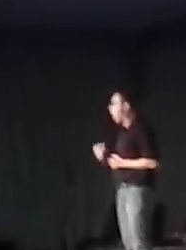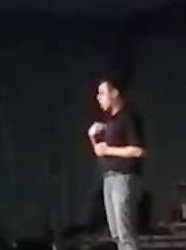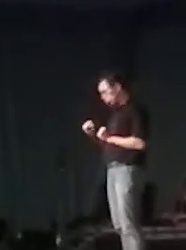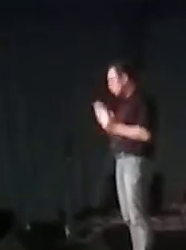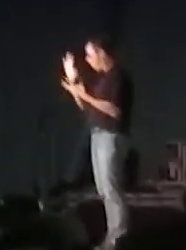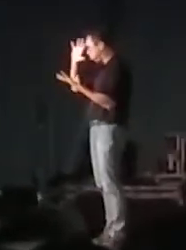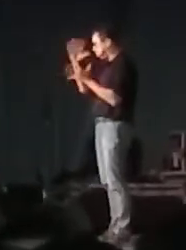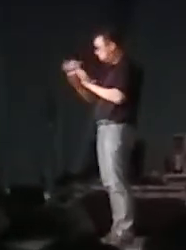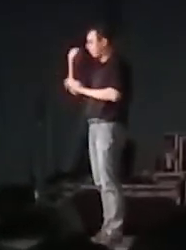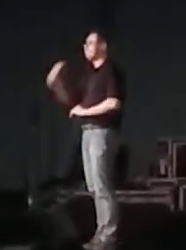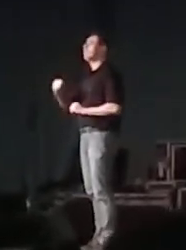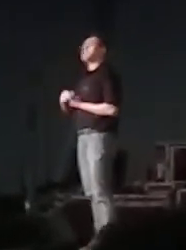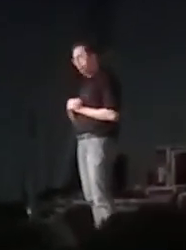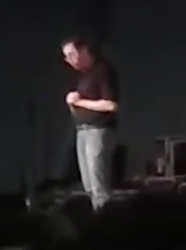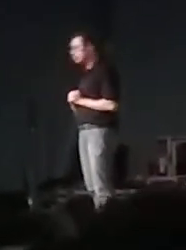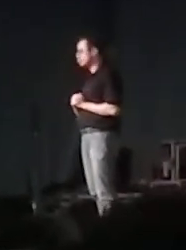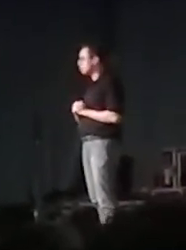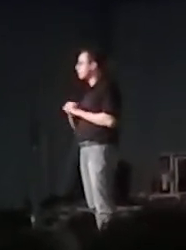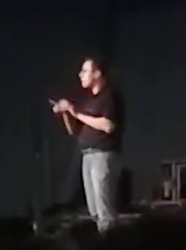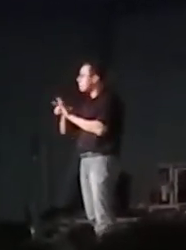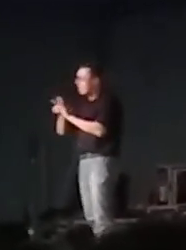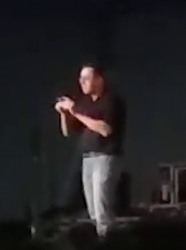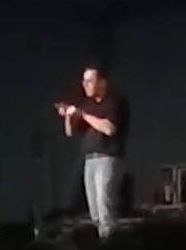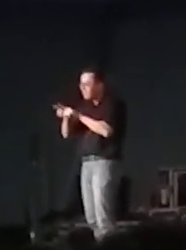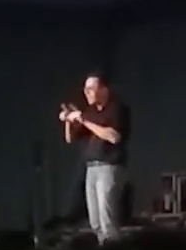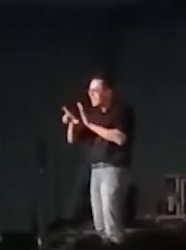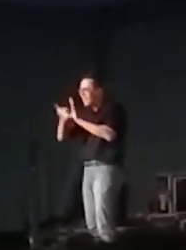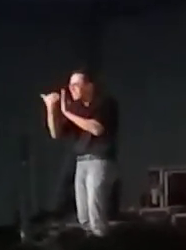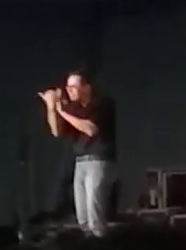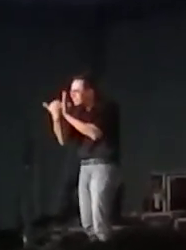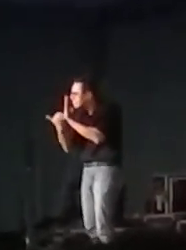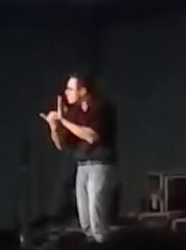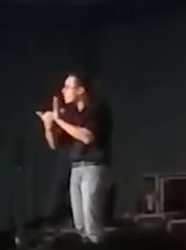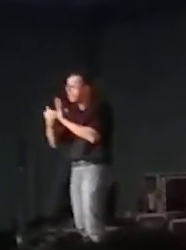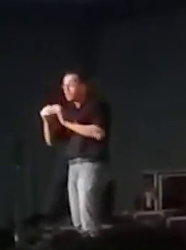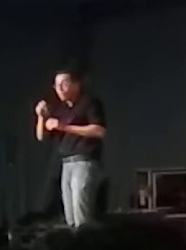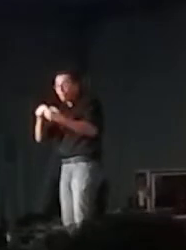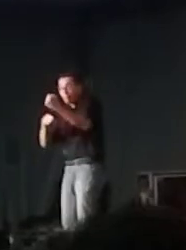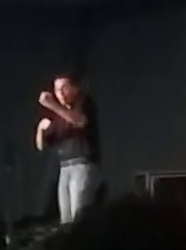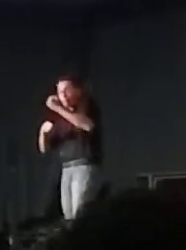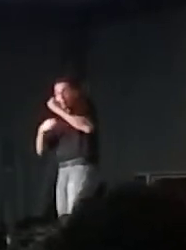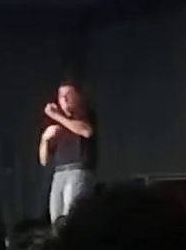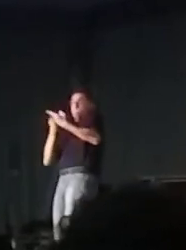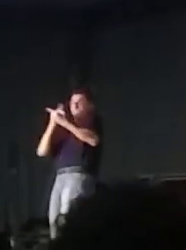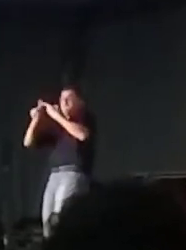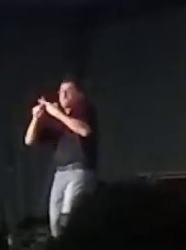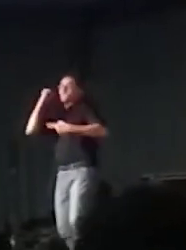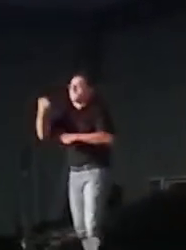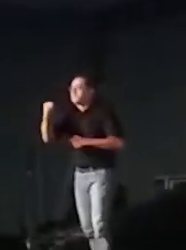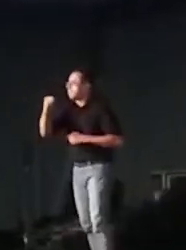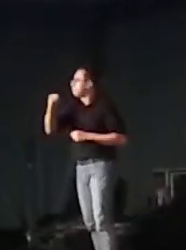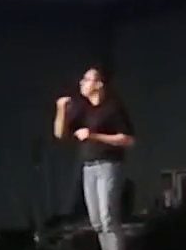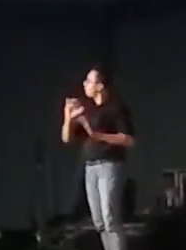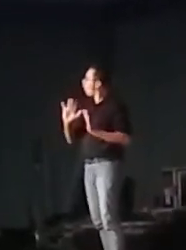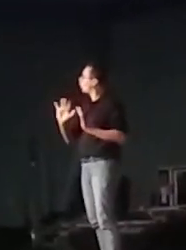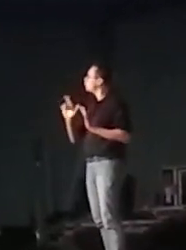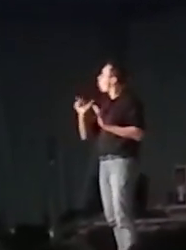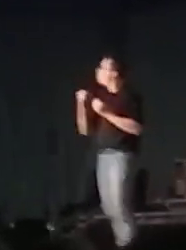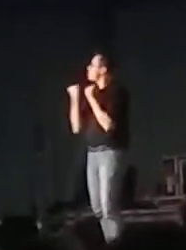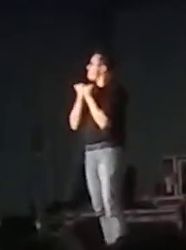no homicídio tem a legítima defesa. É permitido matar por legítima defesa. Aí, então como é que você